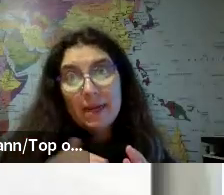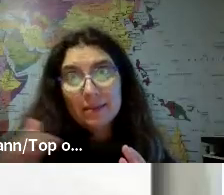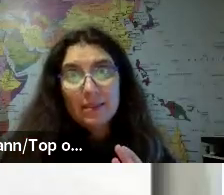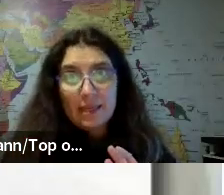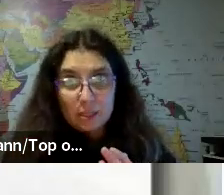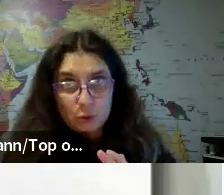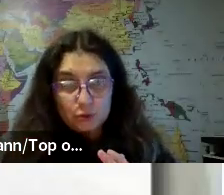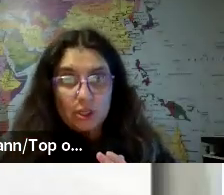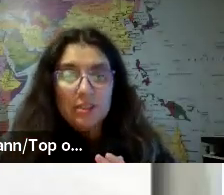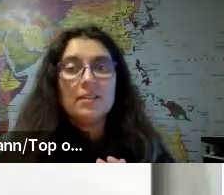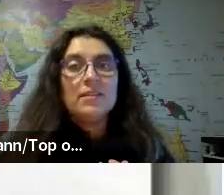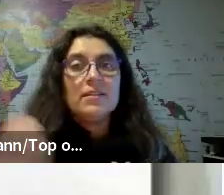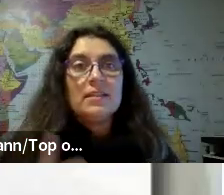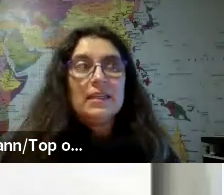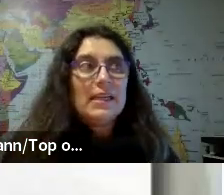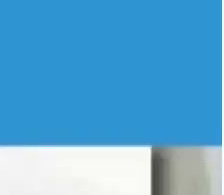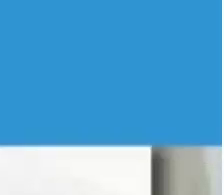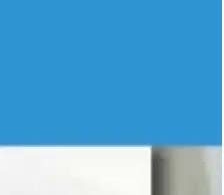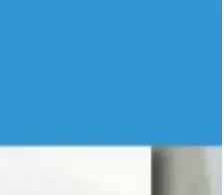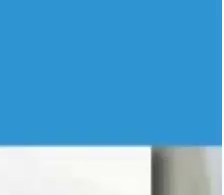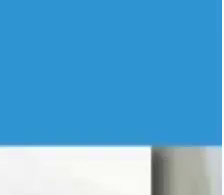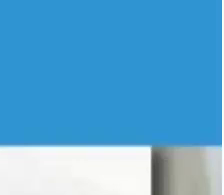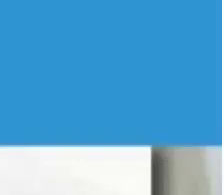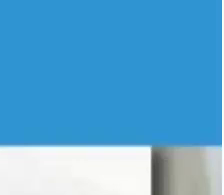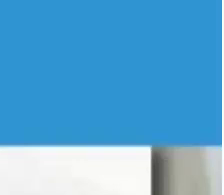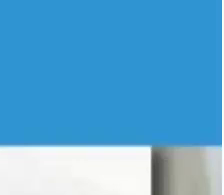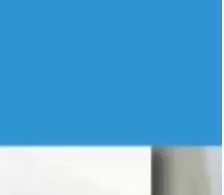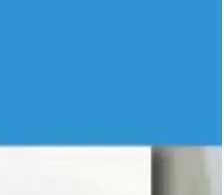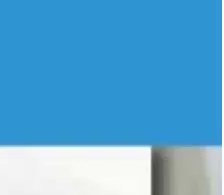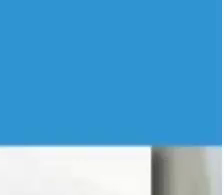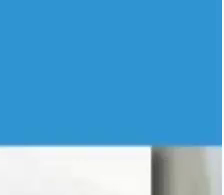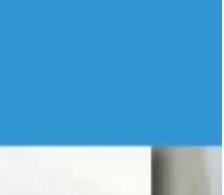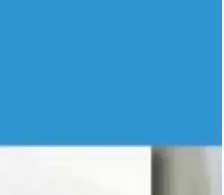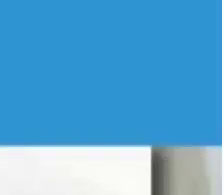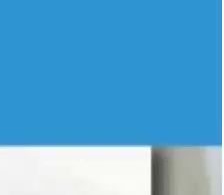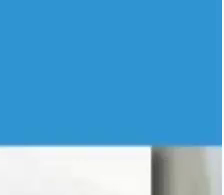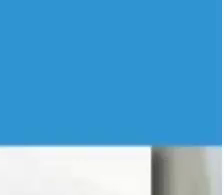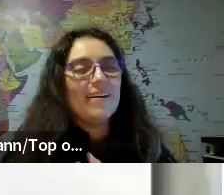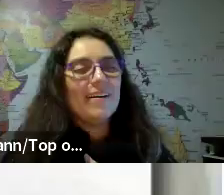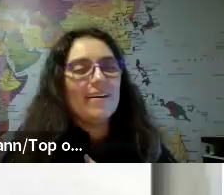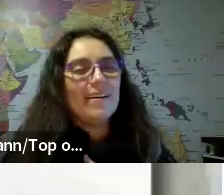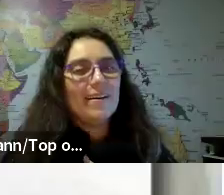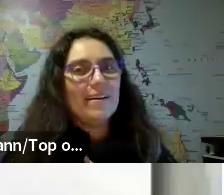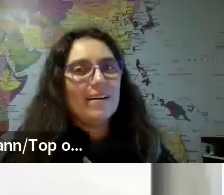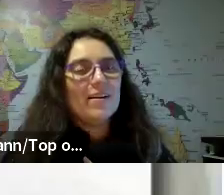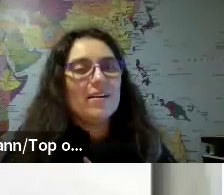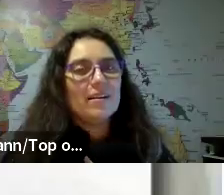implementamos el plan de inclusión Sí, y además el plan de tenemos que acción. hacer otra cosa más. El ¿Cómo? plan de, el plan de acción, ¿o